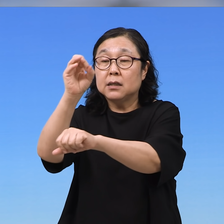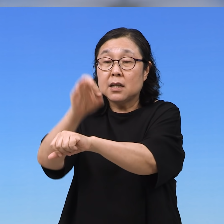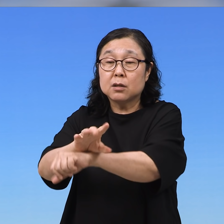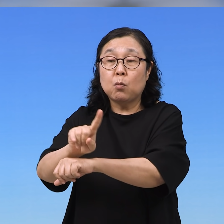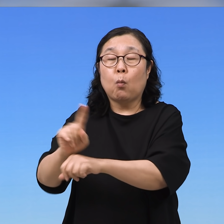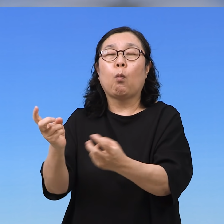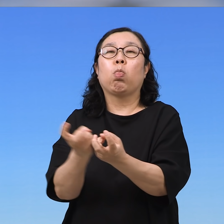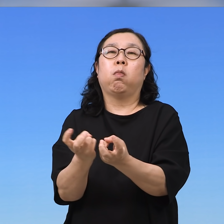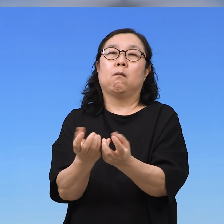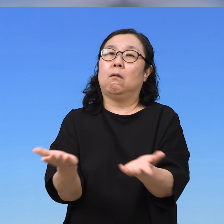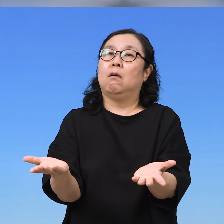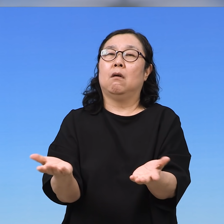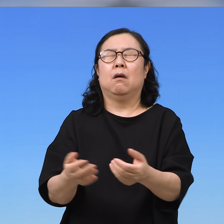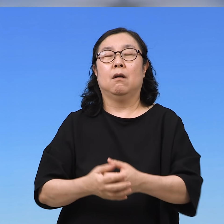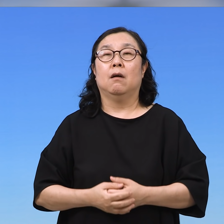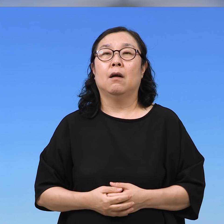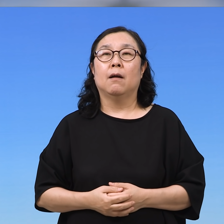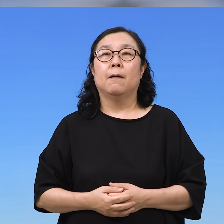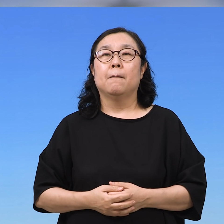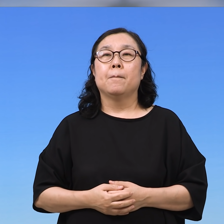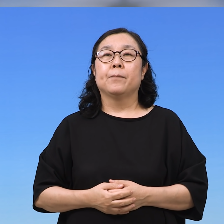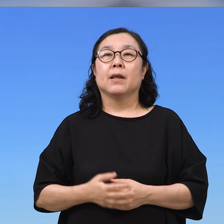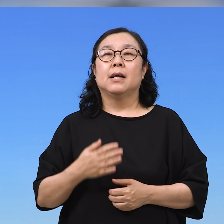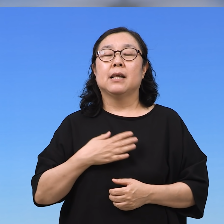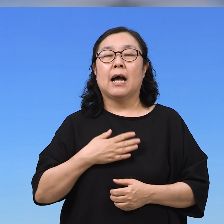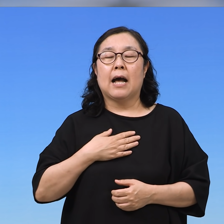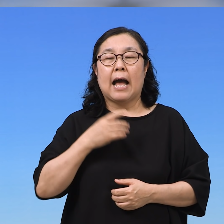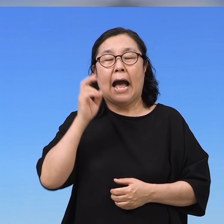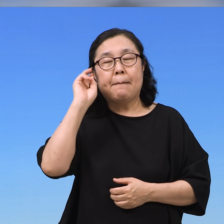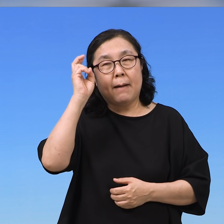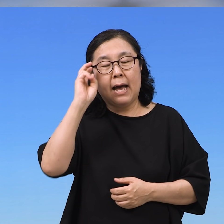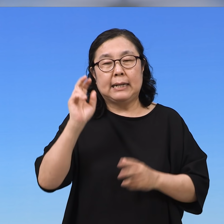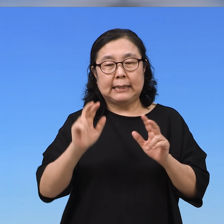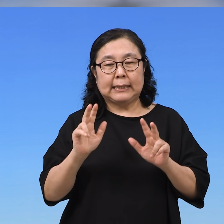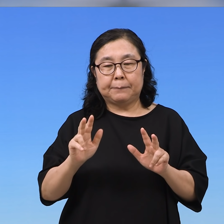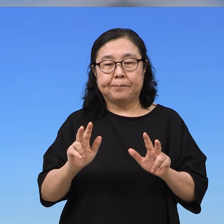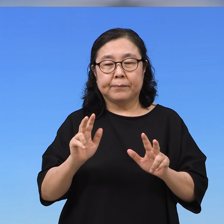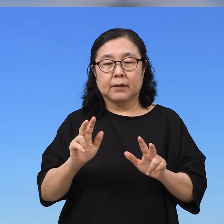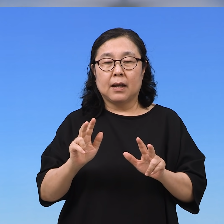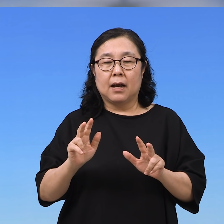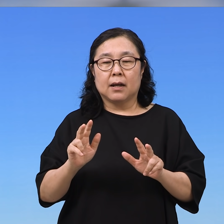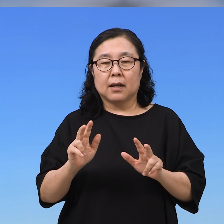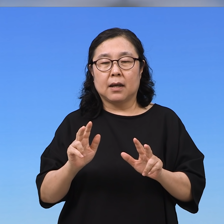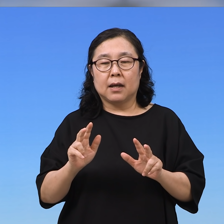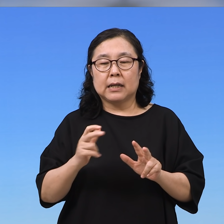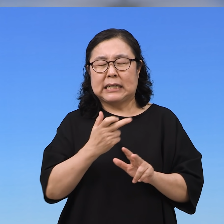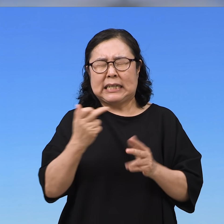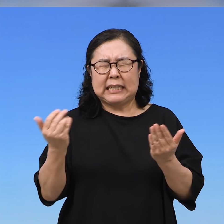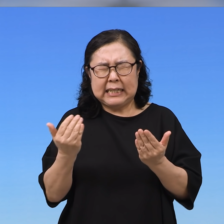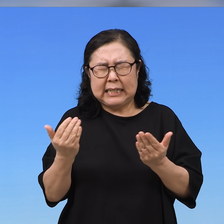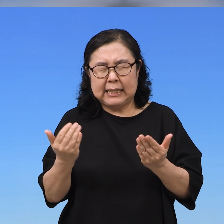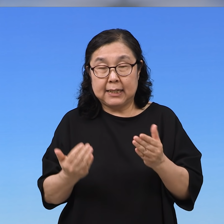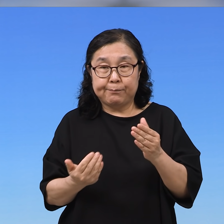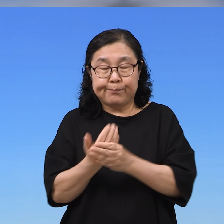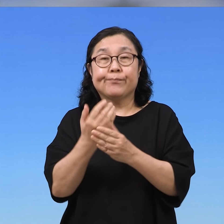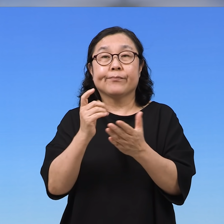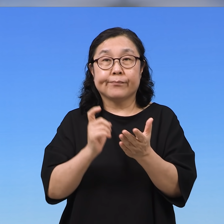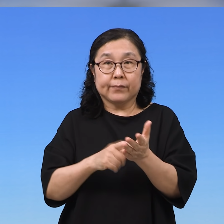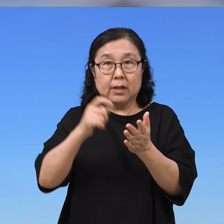끌어모아 가지고 그렇게 내가 몇십억짜리 땅을 사놨다 그러면 등골이 오싹해요. 하나님